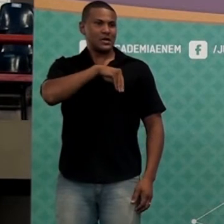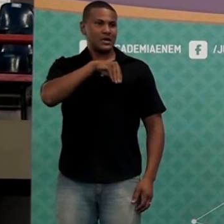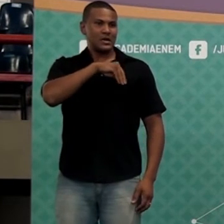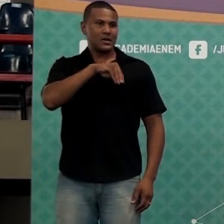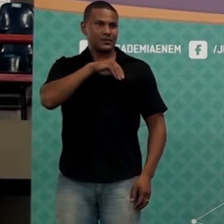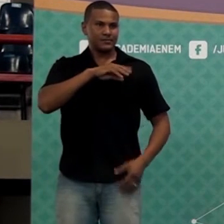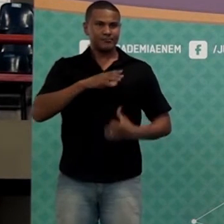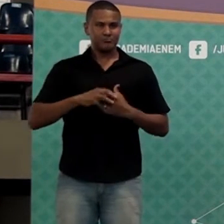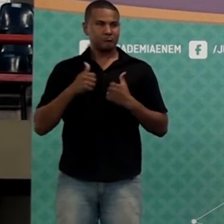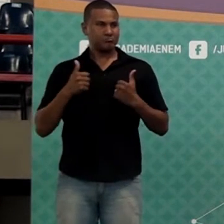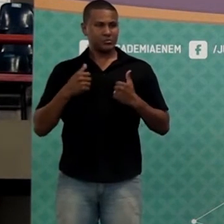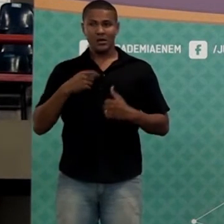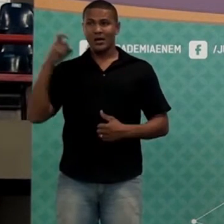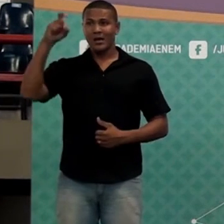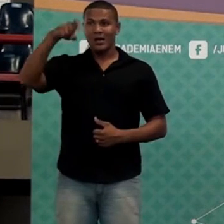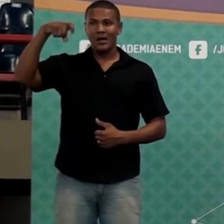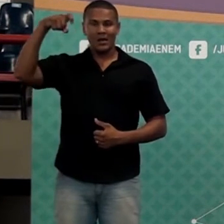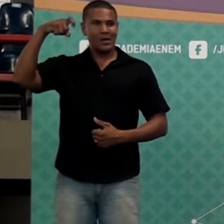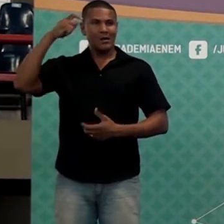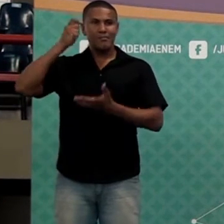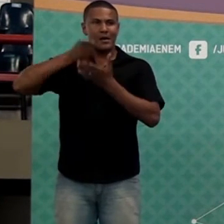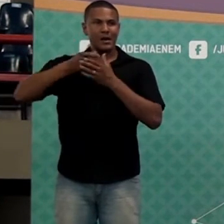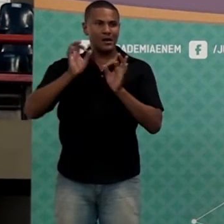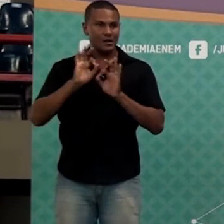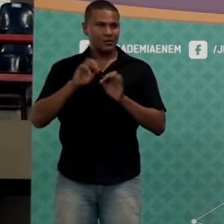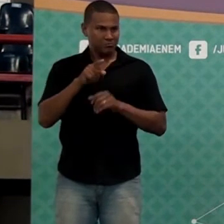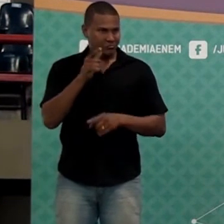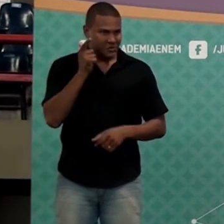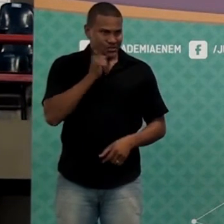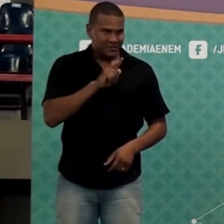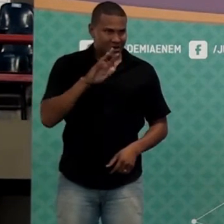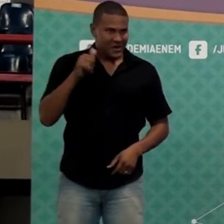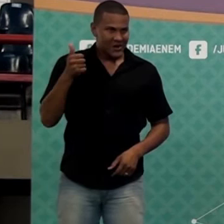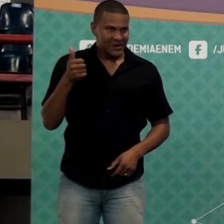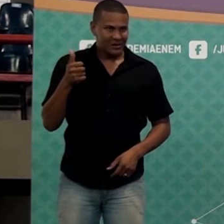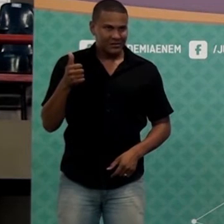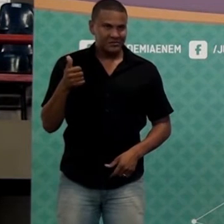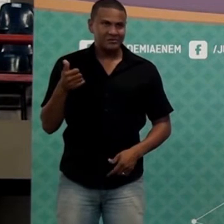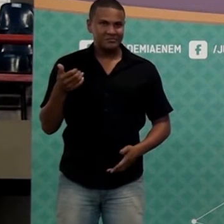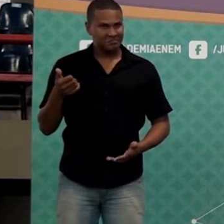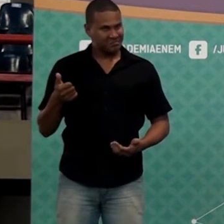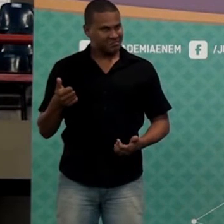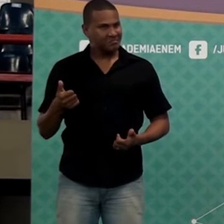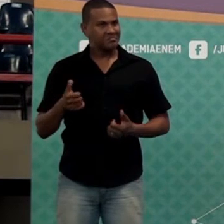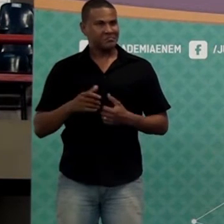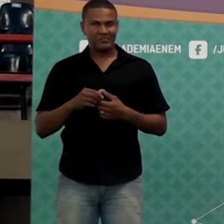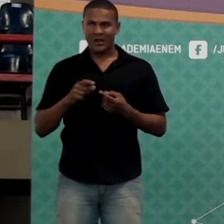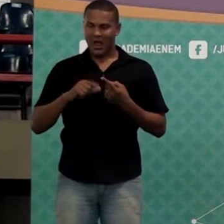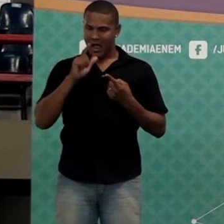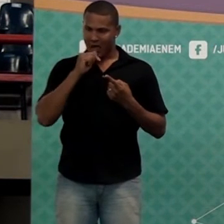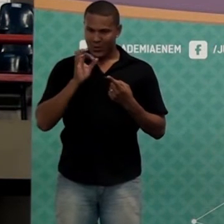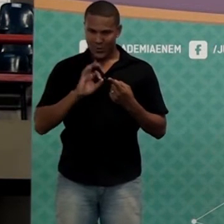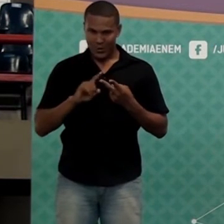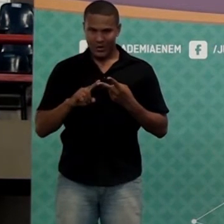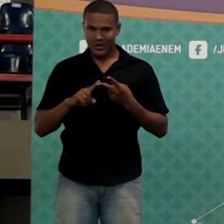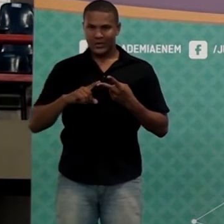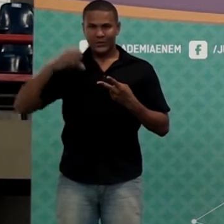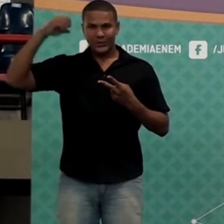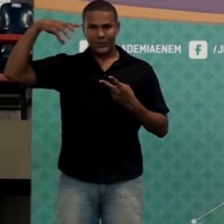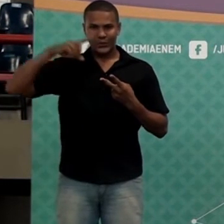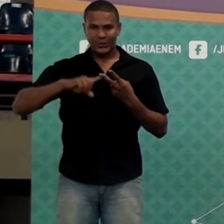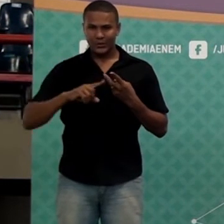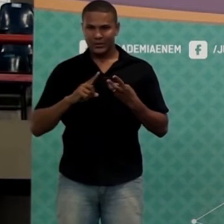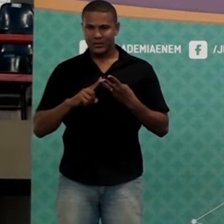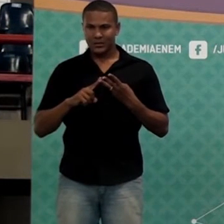pagasse nada de imposto, seu salário mínimo rendia? Não paga água, não paga luz, não